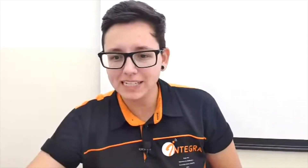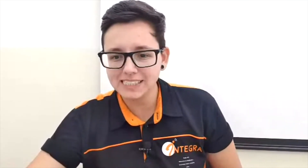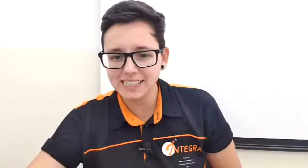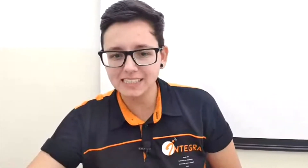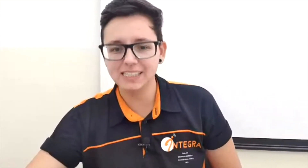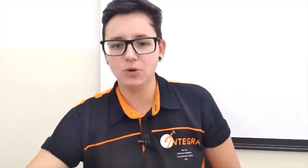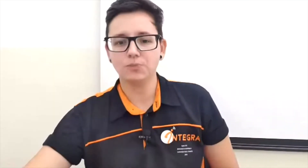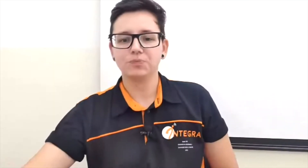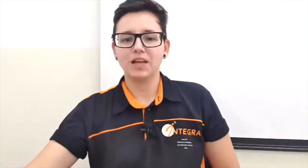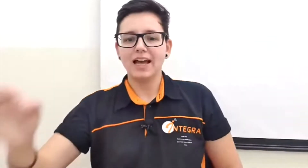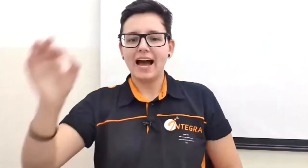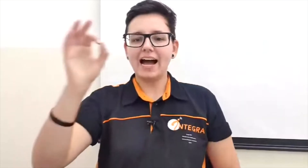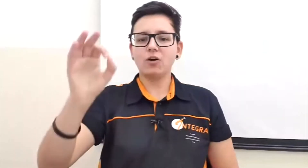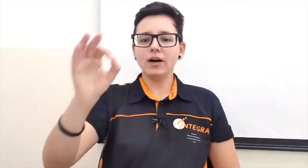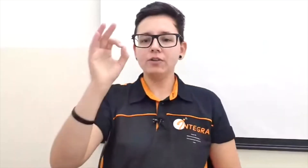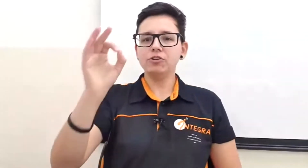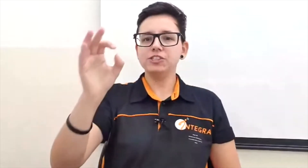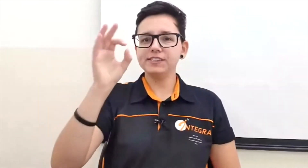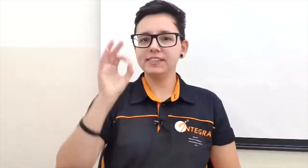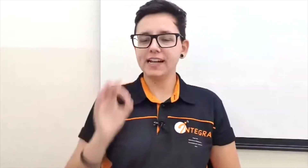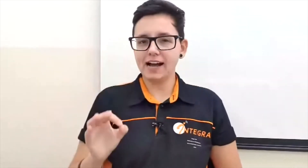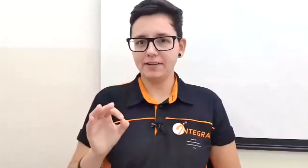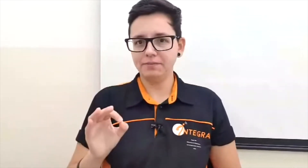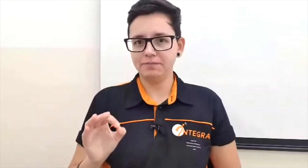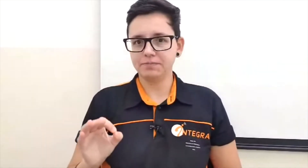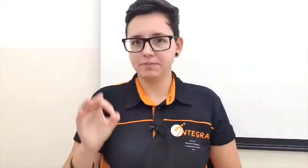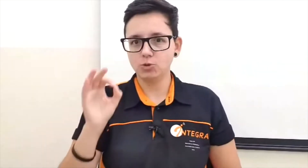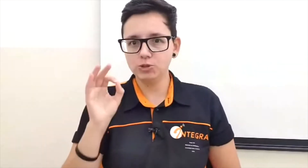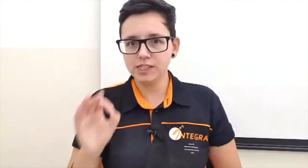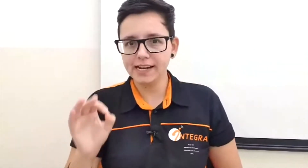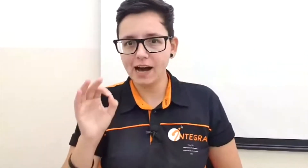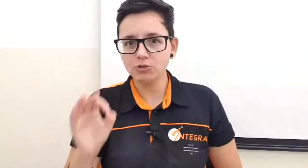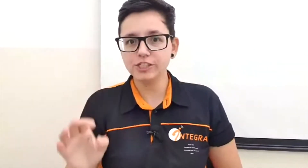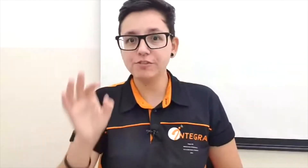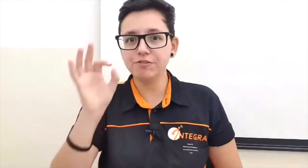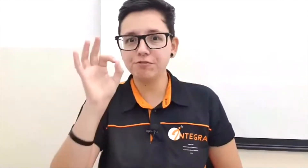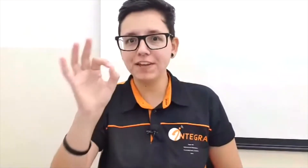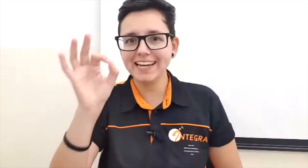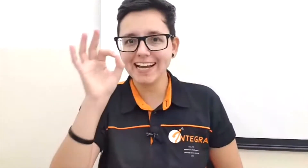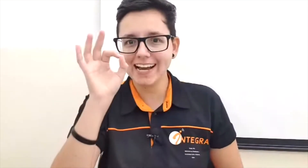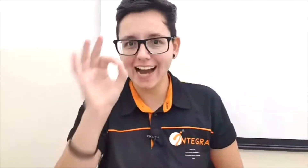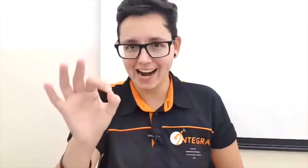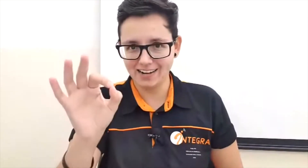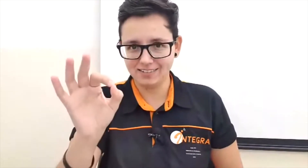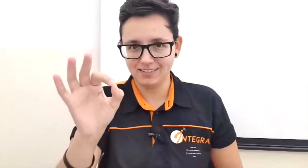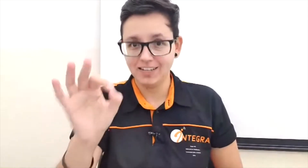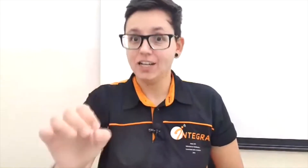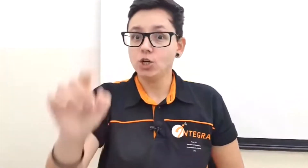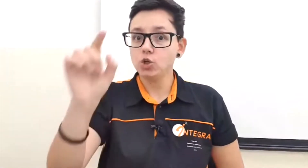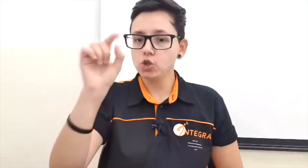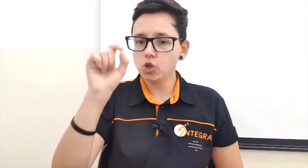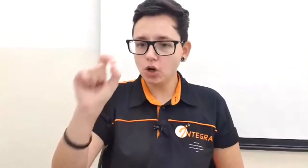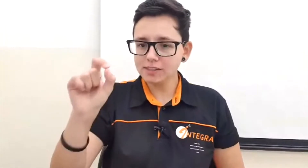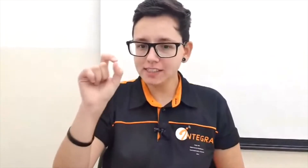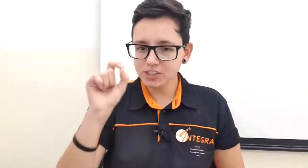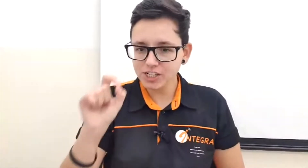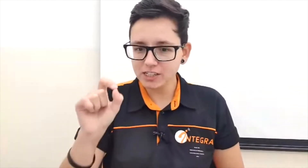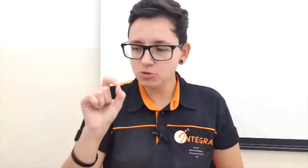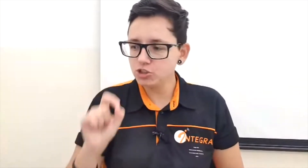presta atenção. Agora eu vou te ensinar o sinal de ficar no sentido